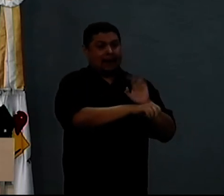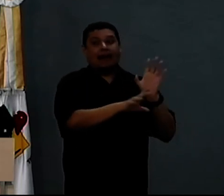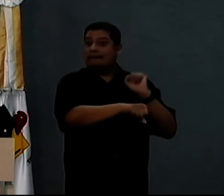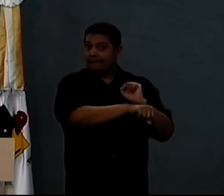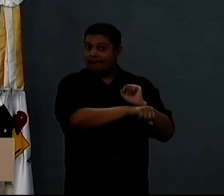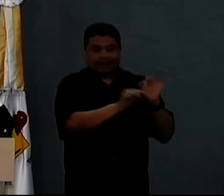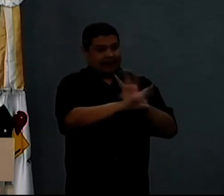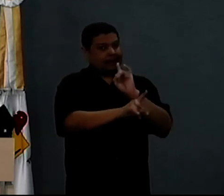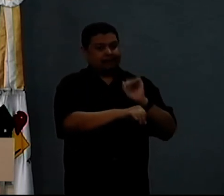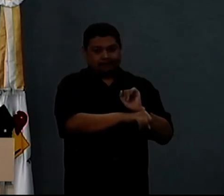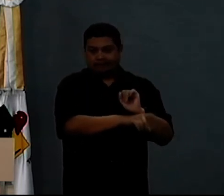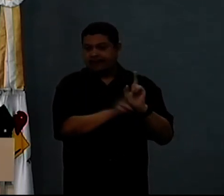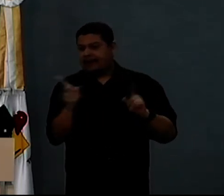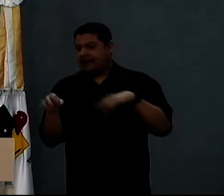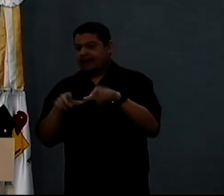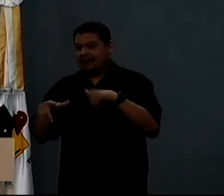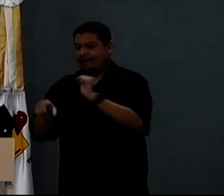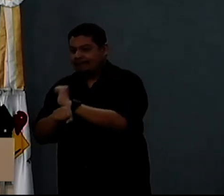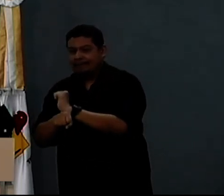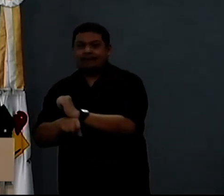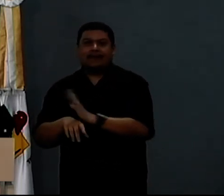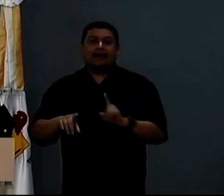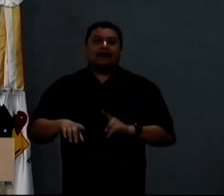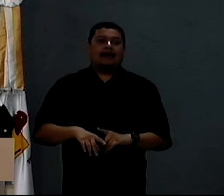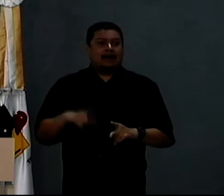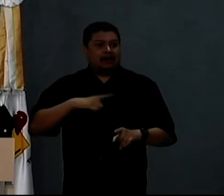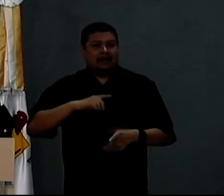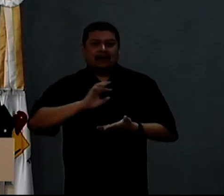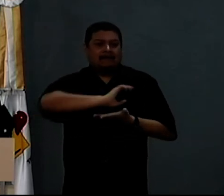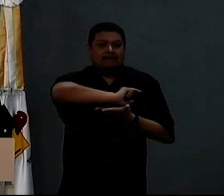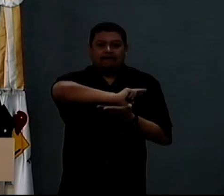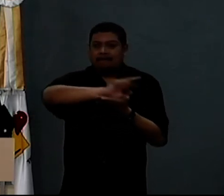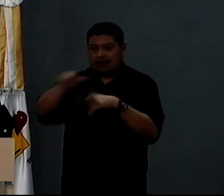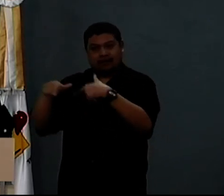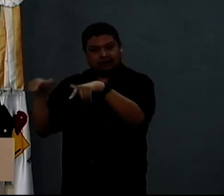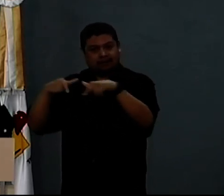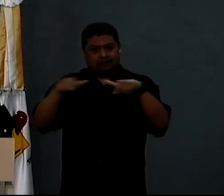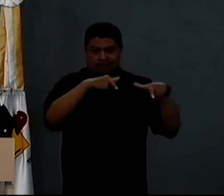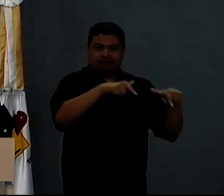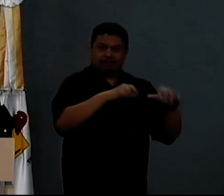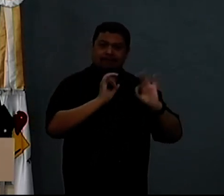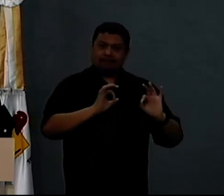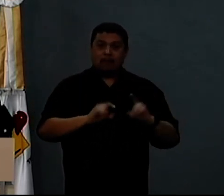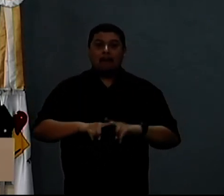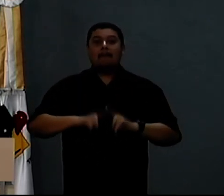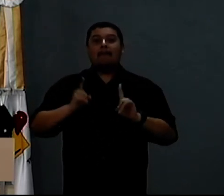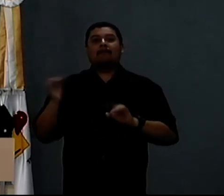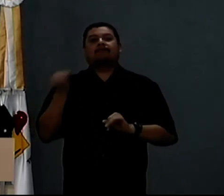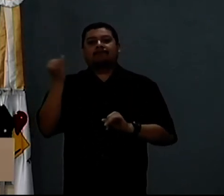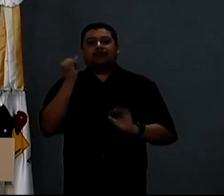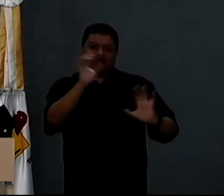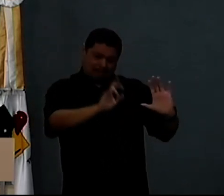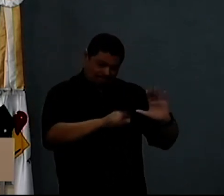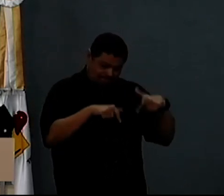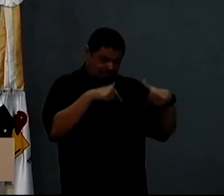muito canteiro de obra? Tem. Mas é importante é ter e fazer bem feito, começar e finalizar. E o bairro